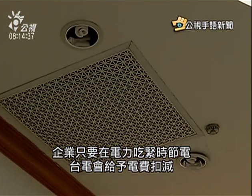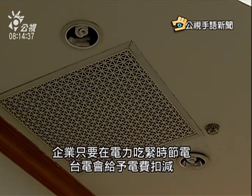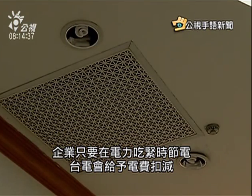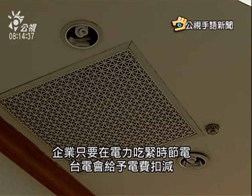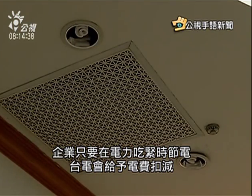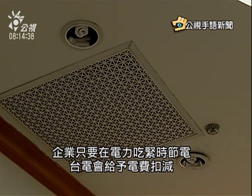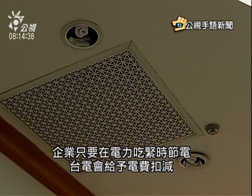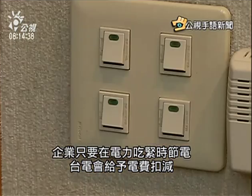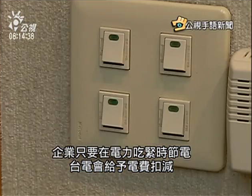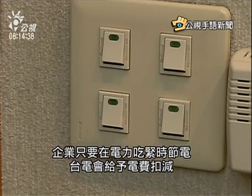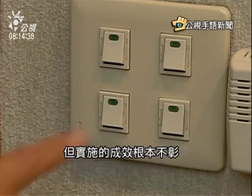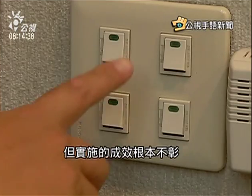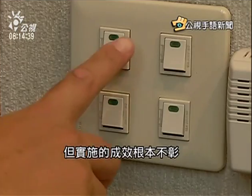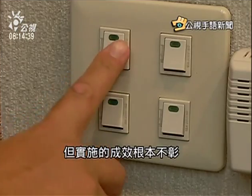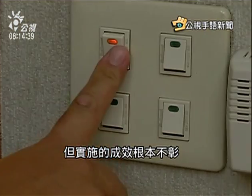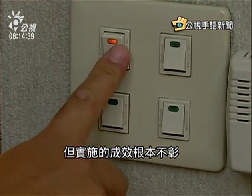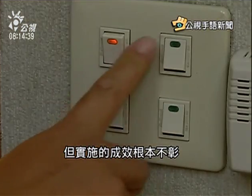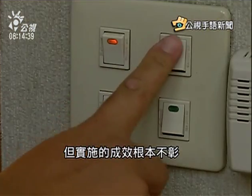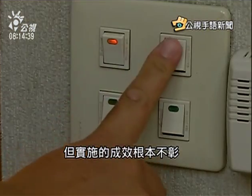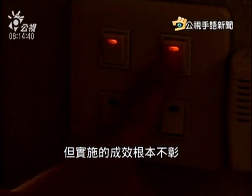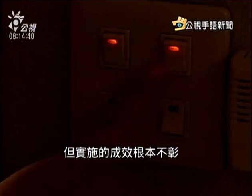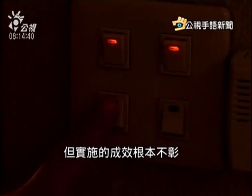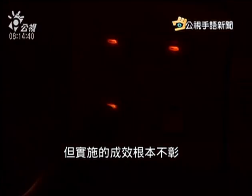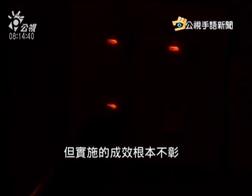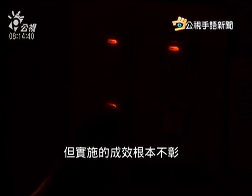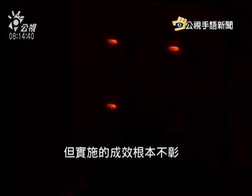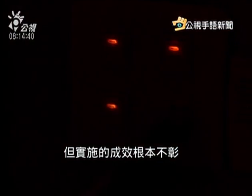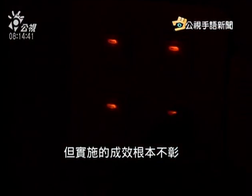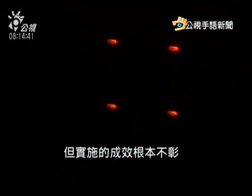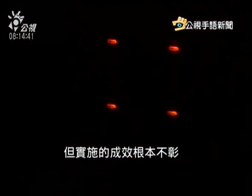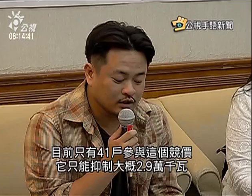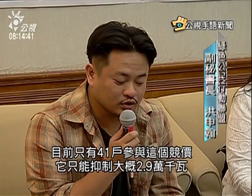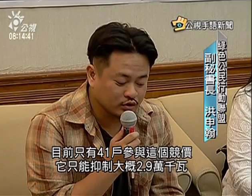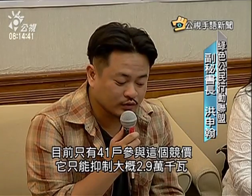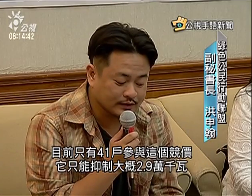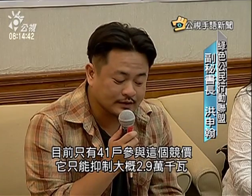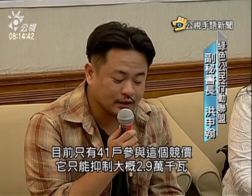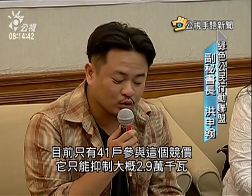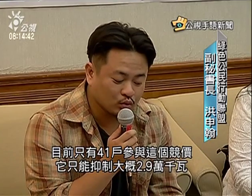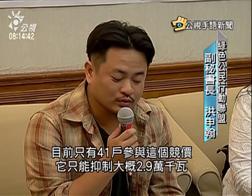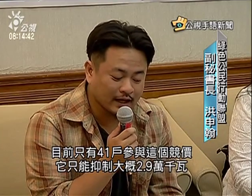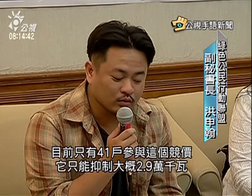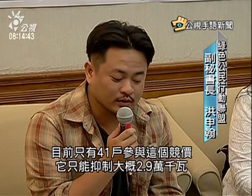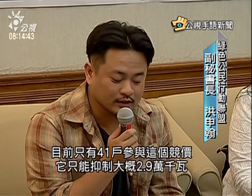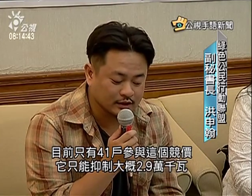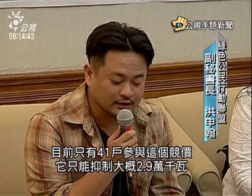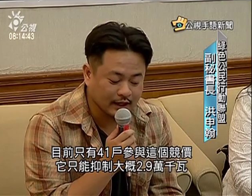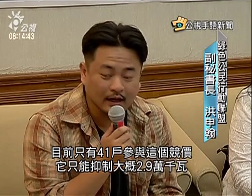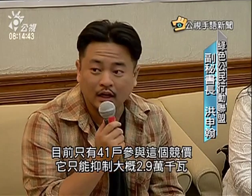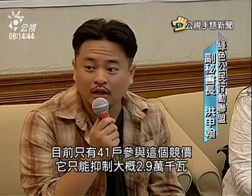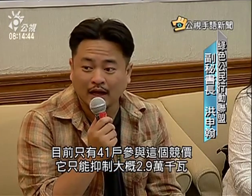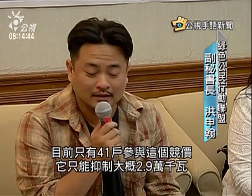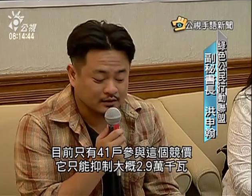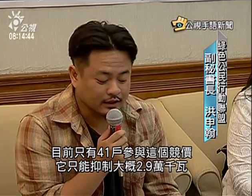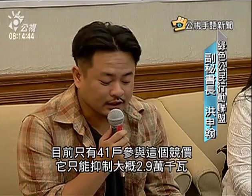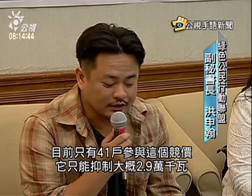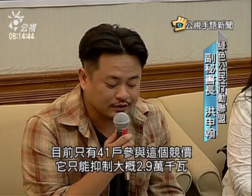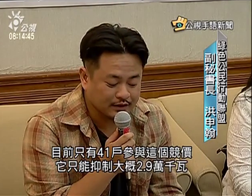电费扣减，但实施的成效根本不彰。 目前只有41户参与这个竞价，它只能抑制大